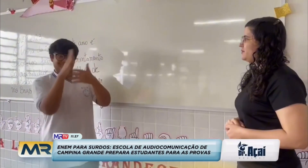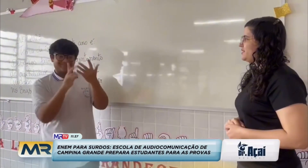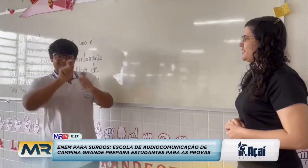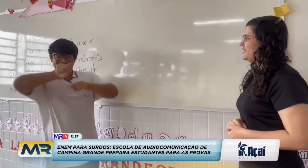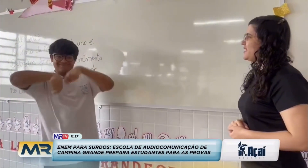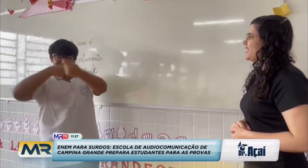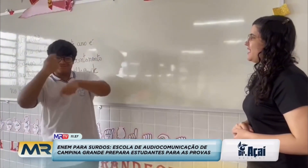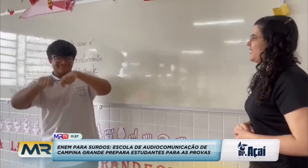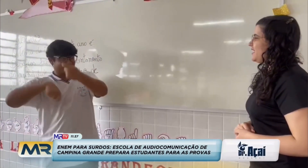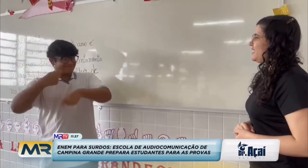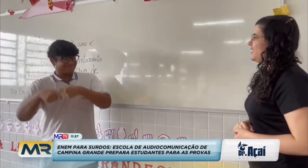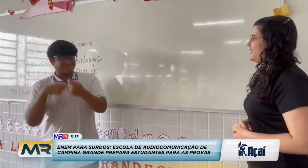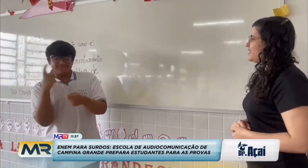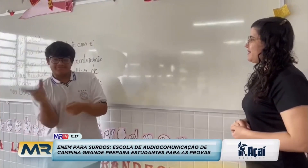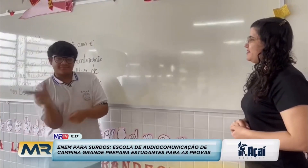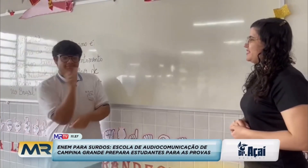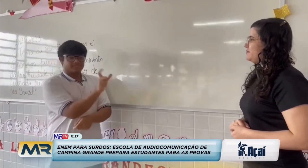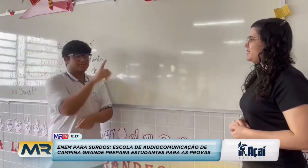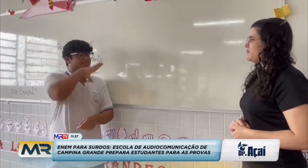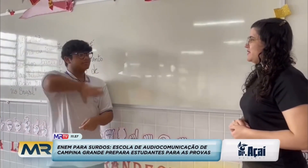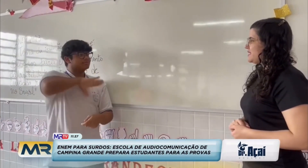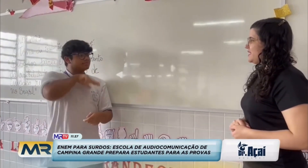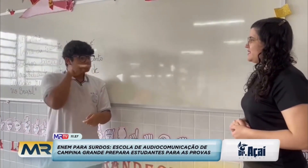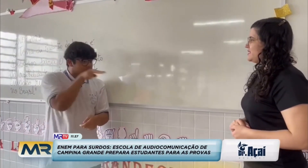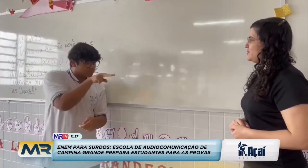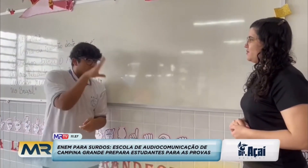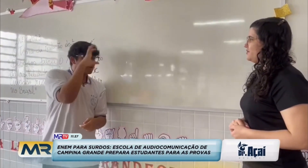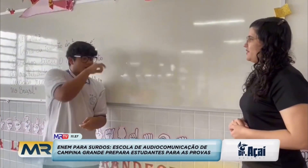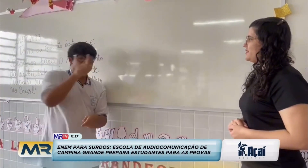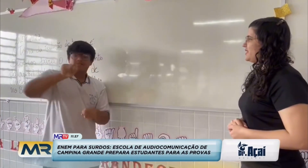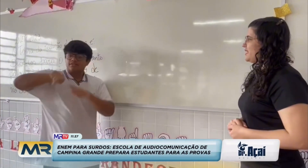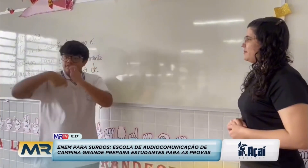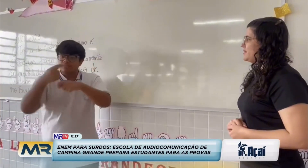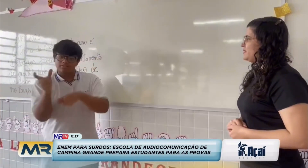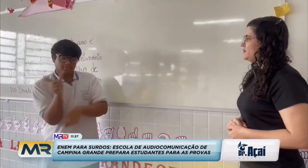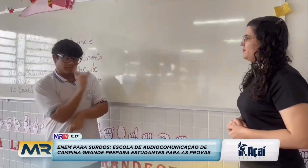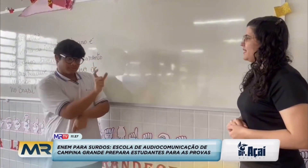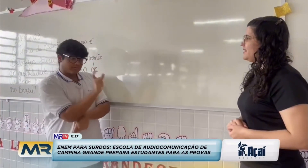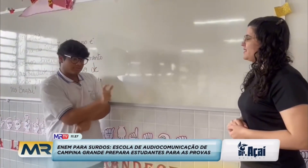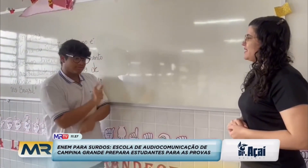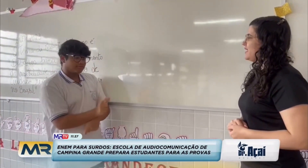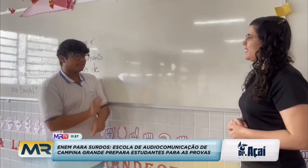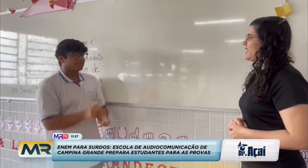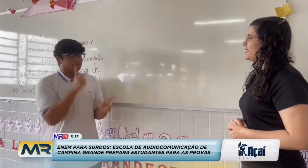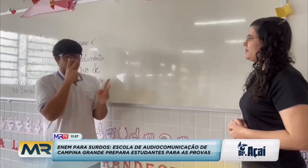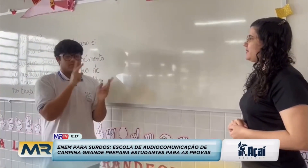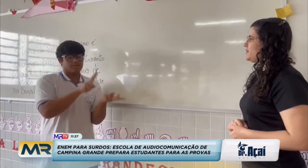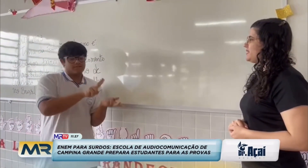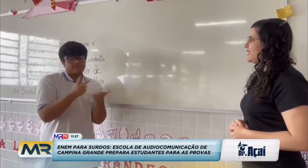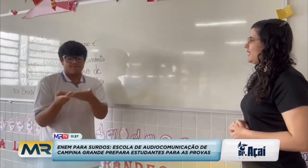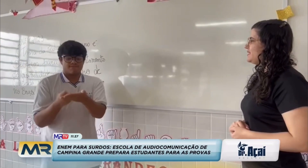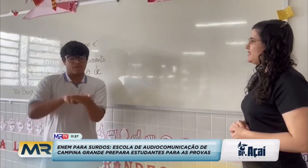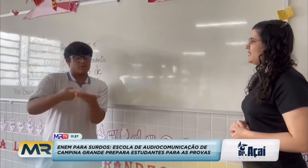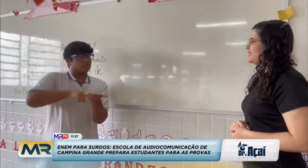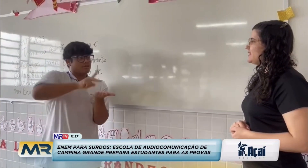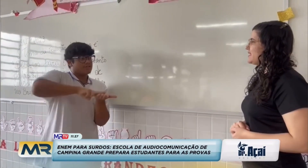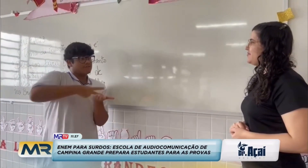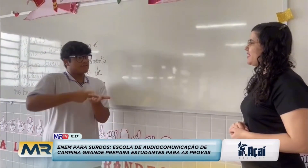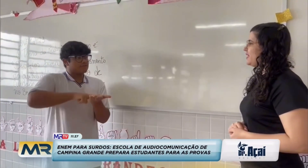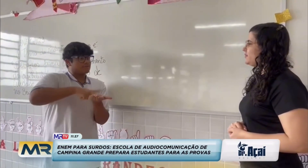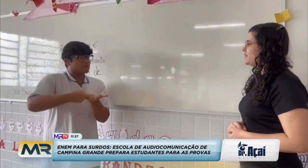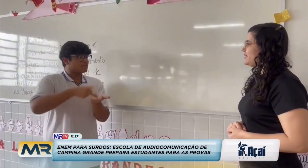minhas leituras, né, e também fazia minhas pesquisas com vídeos em Libras e tudo mais, e adaptando os sinais